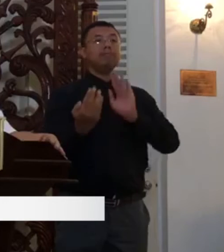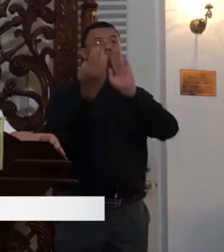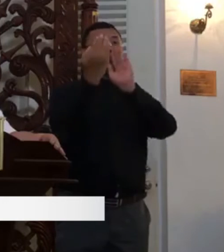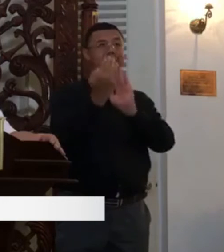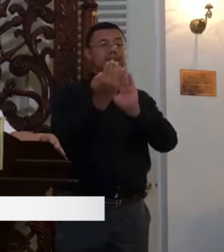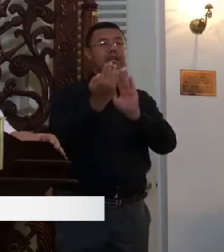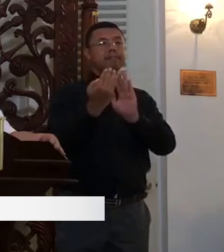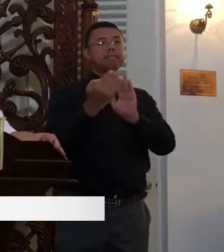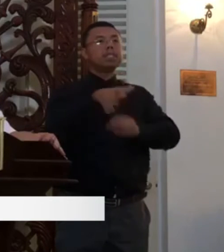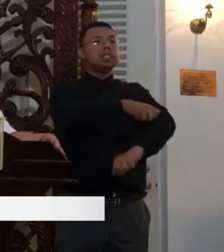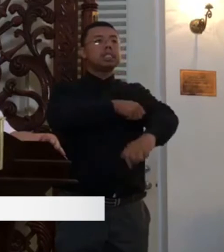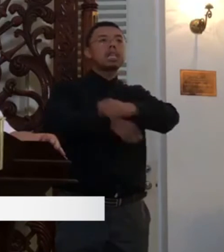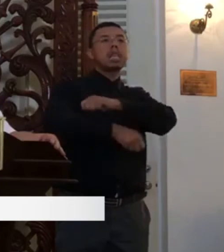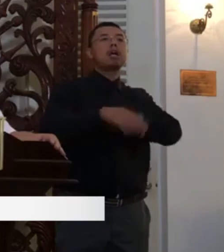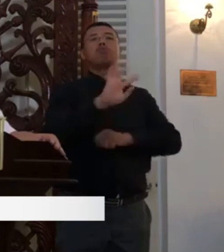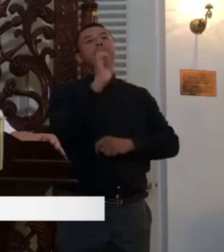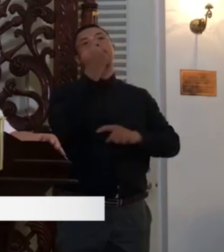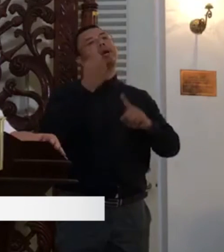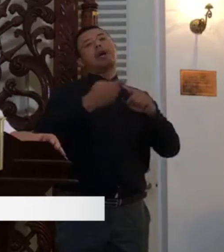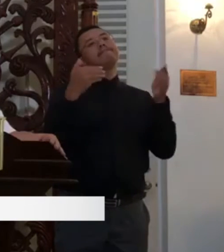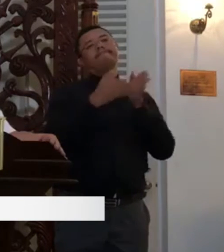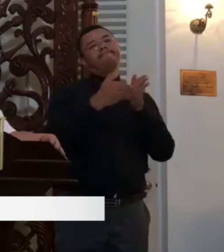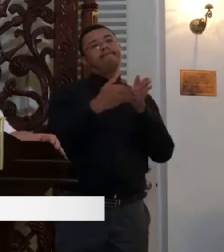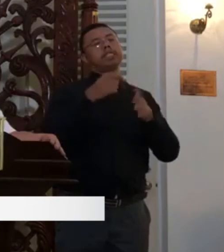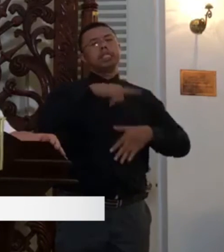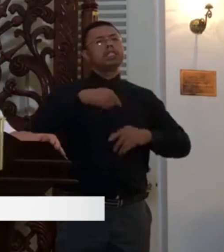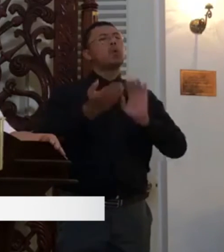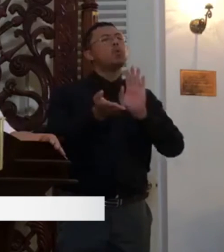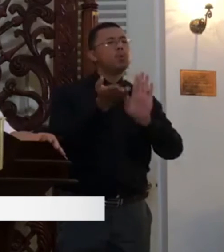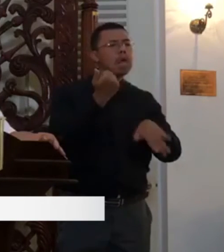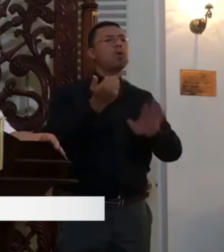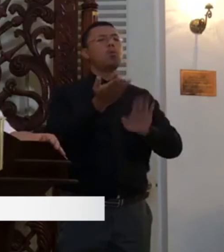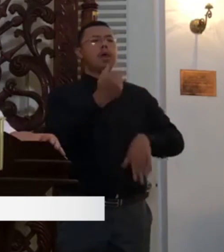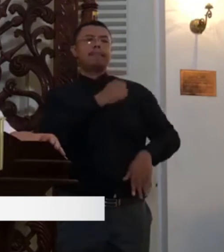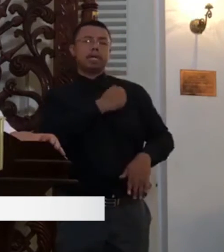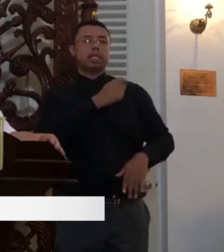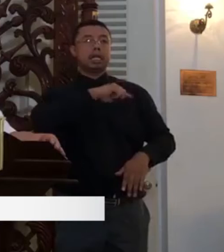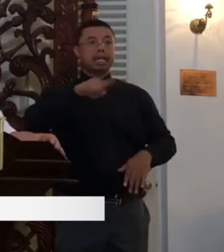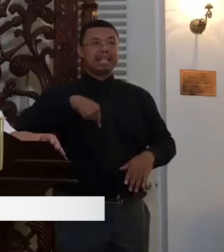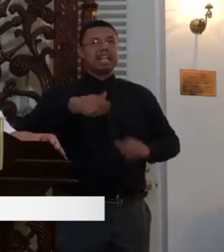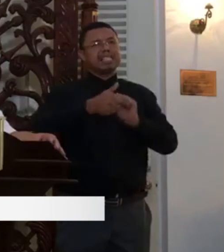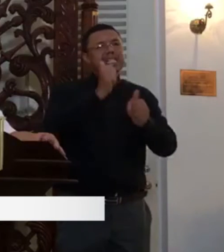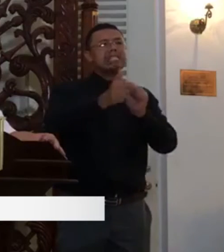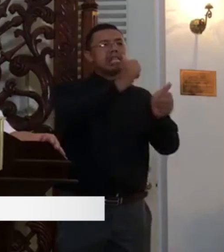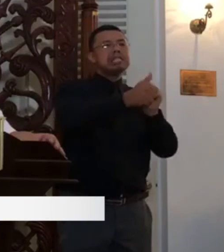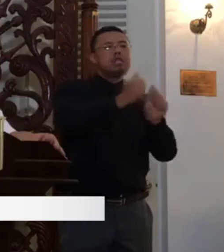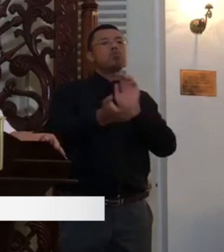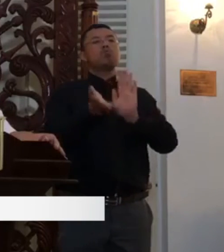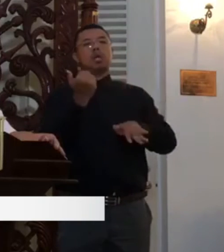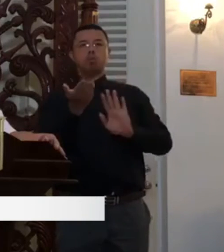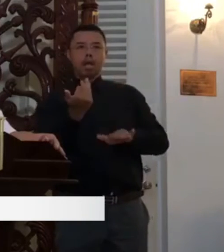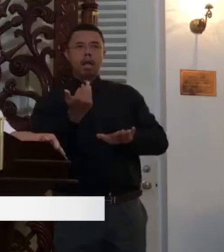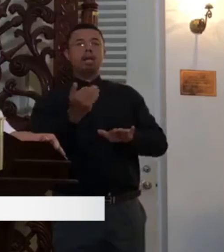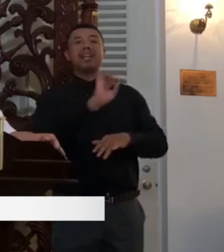menghadapi tantangan bukan pertama kali. Kita berkali-kali, bangsa kita diuji berkali-kali.